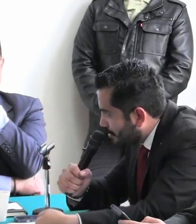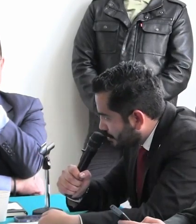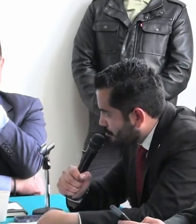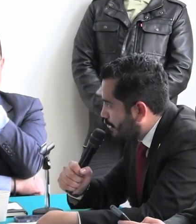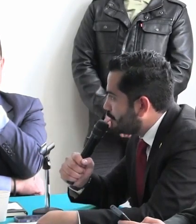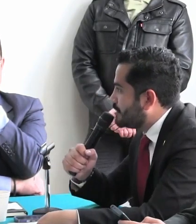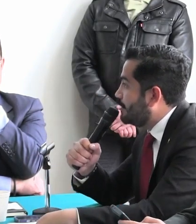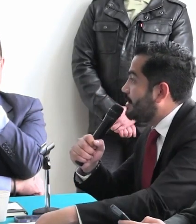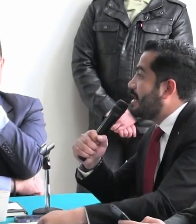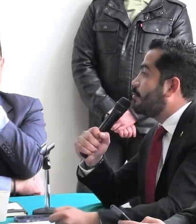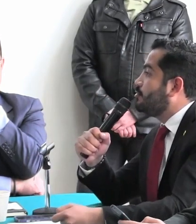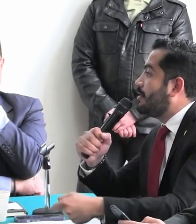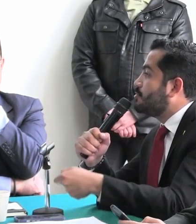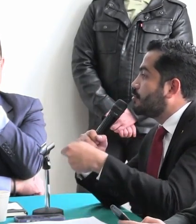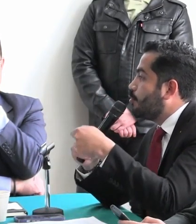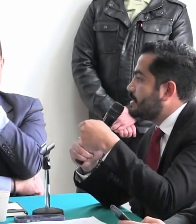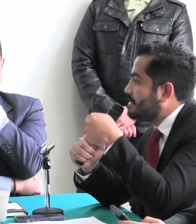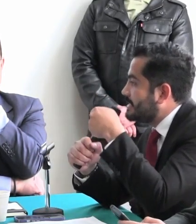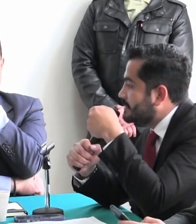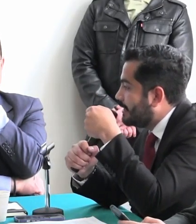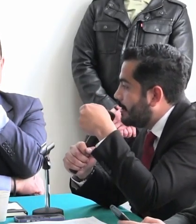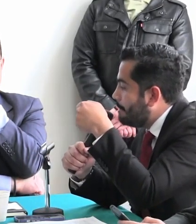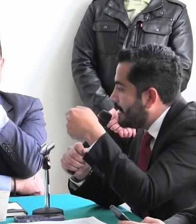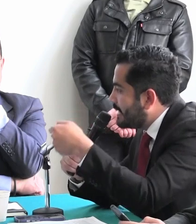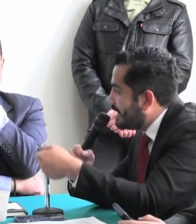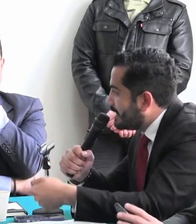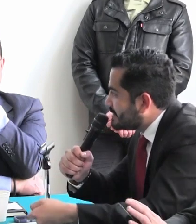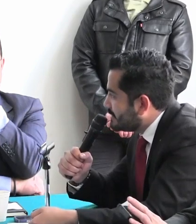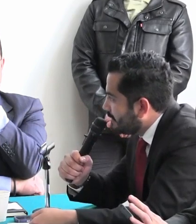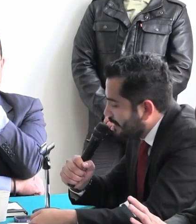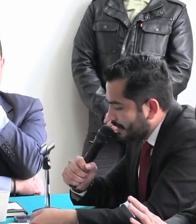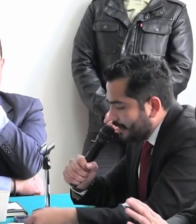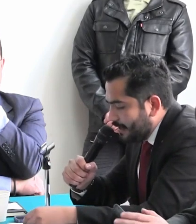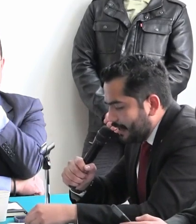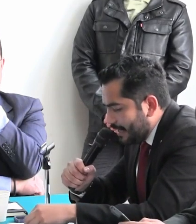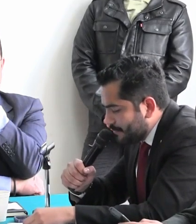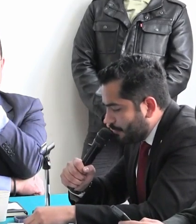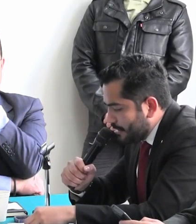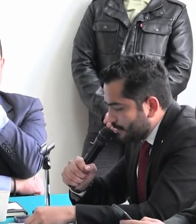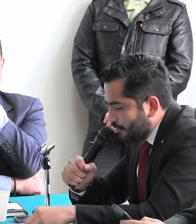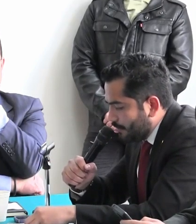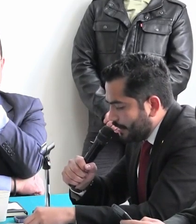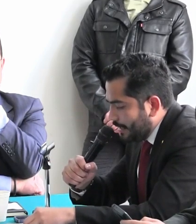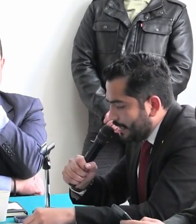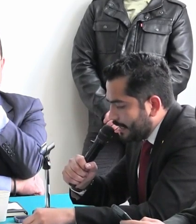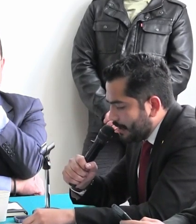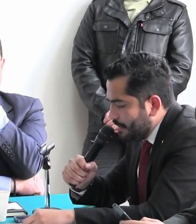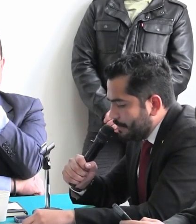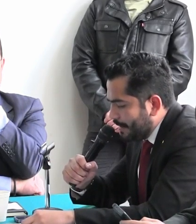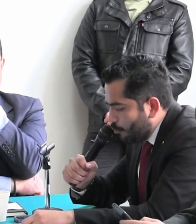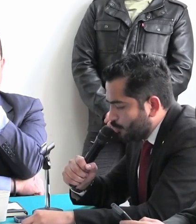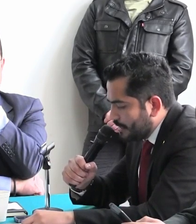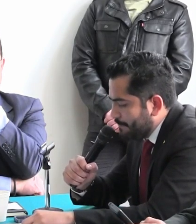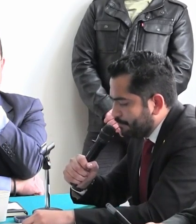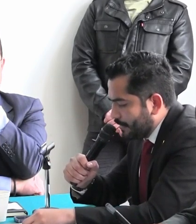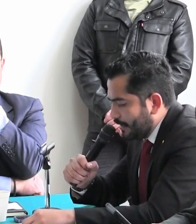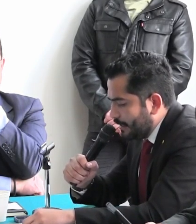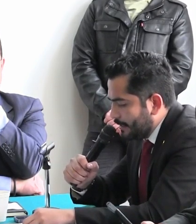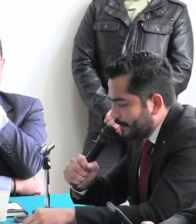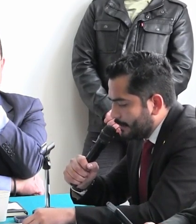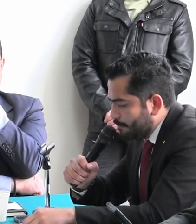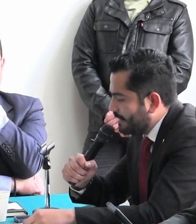al propio subsuelo, sino que ya contamos con nuestras barrancas. Es por eso que mi